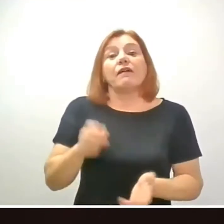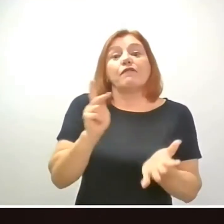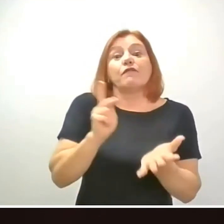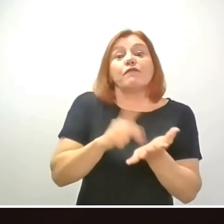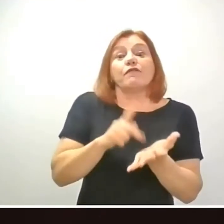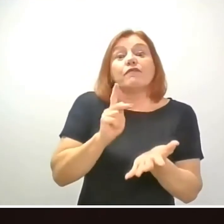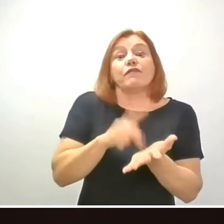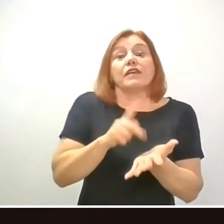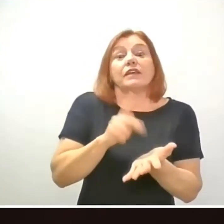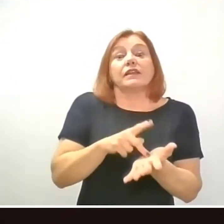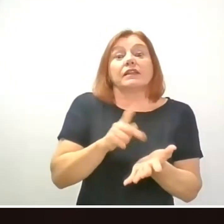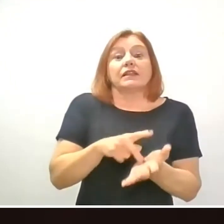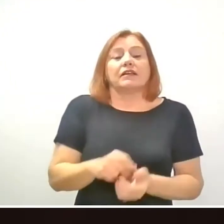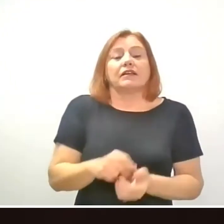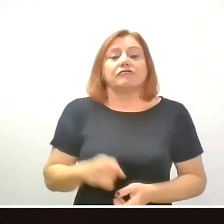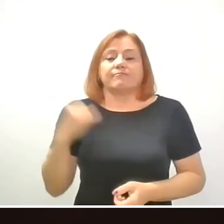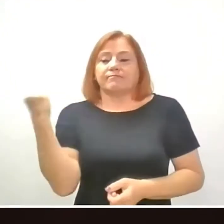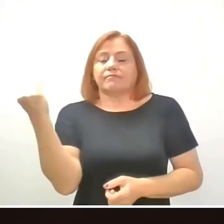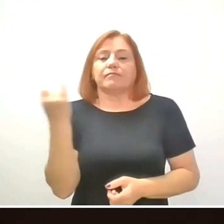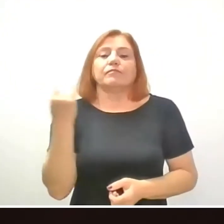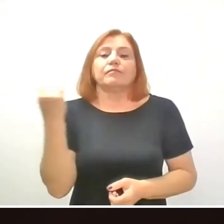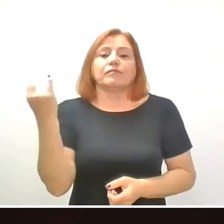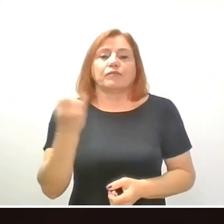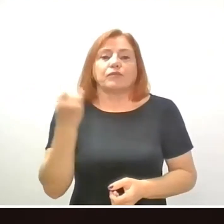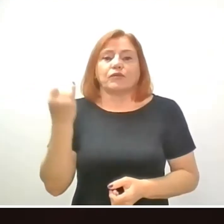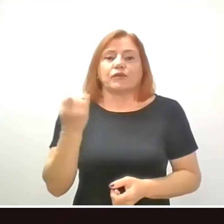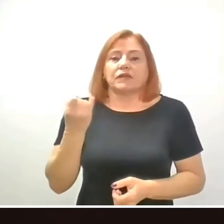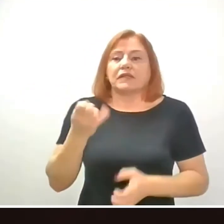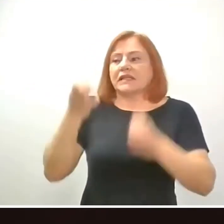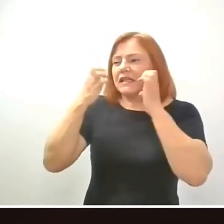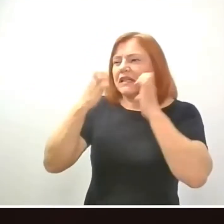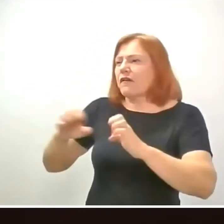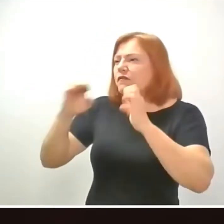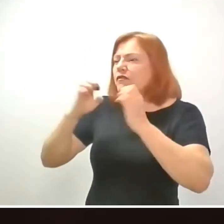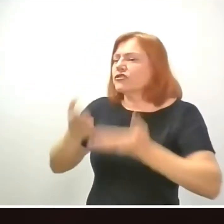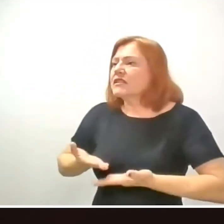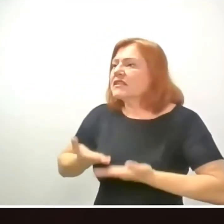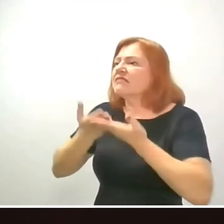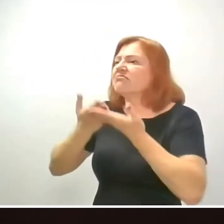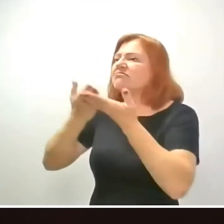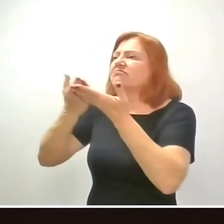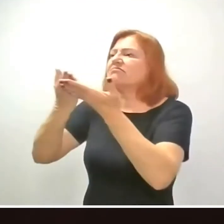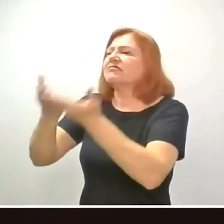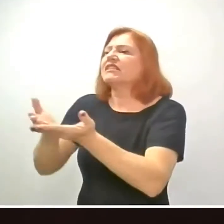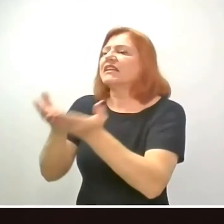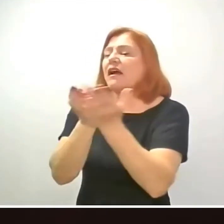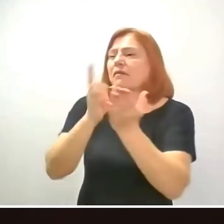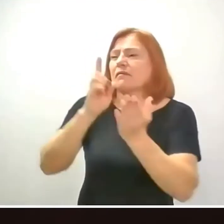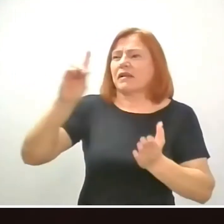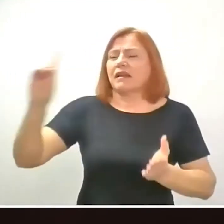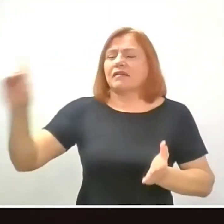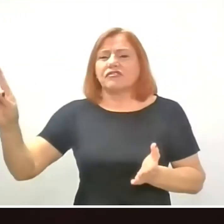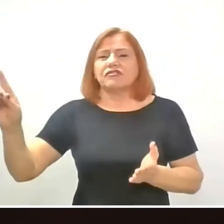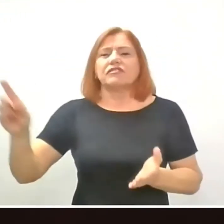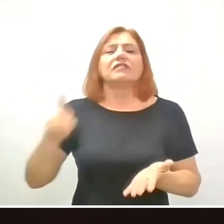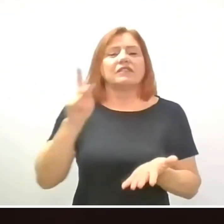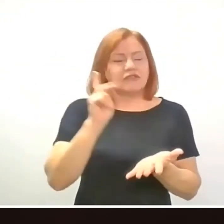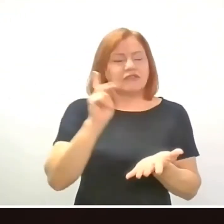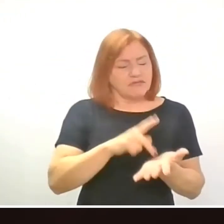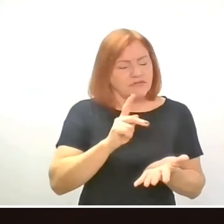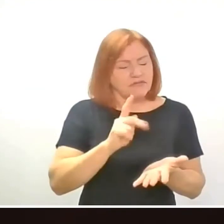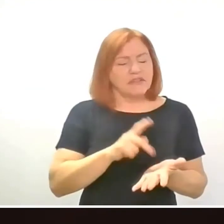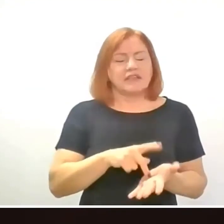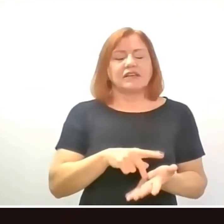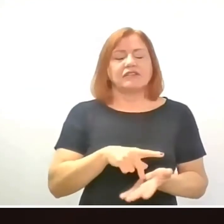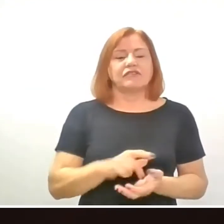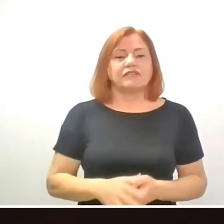nós, vamos servir alimento às pessoas com os asmos de sinceridade e da